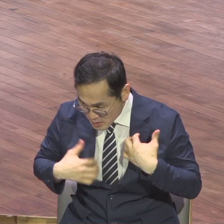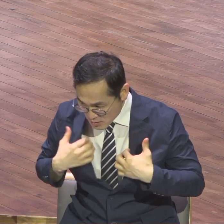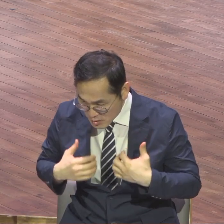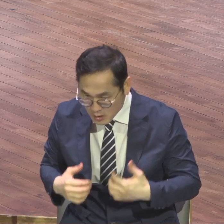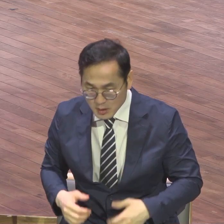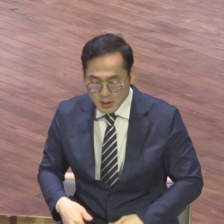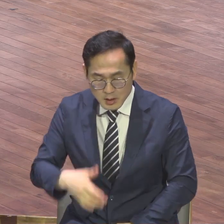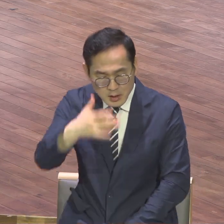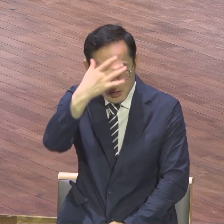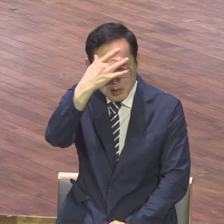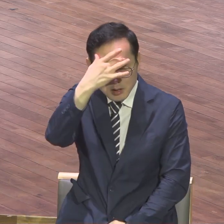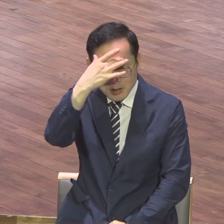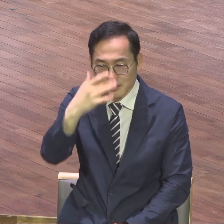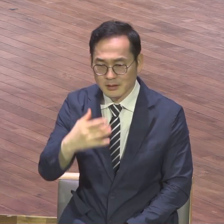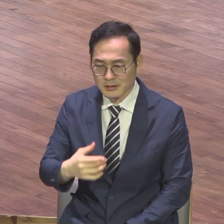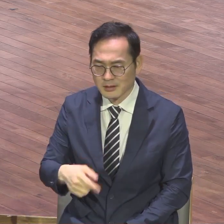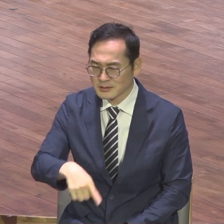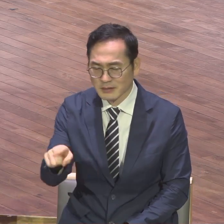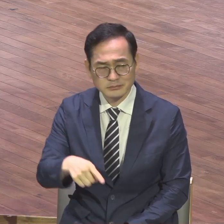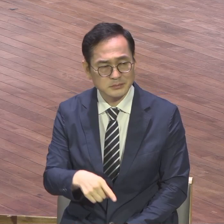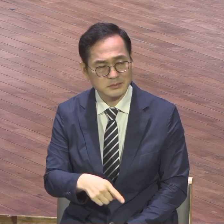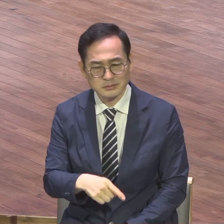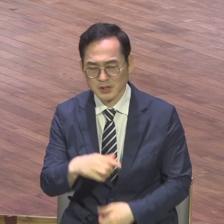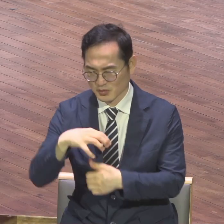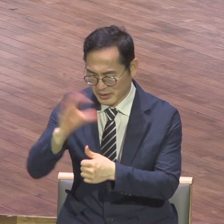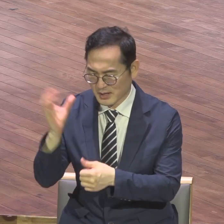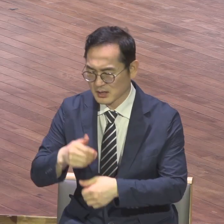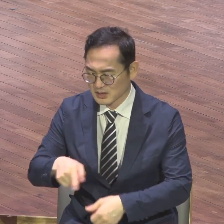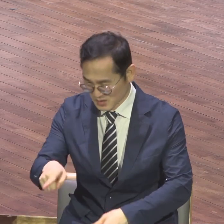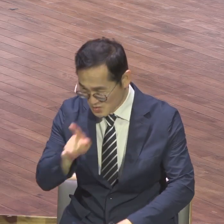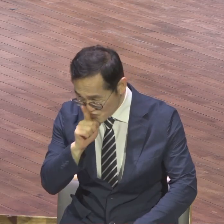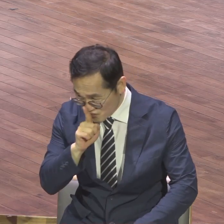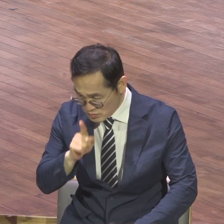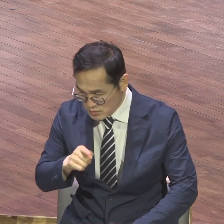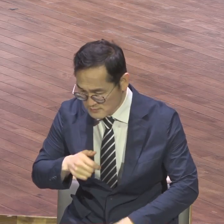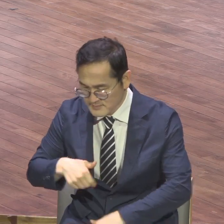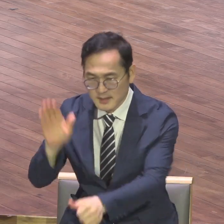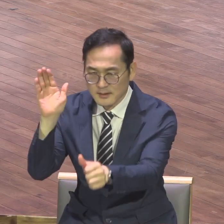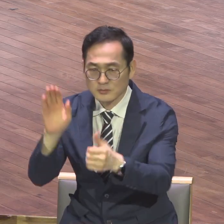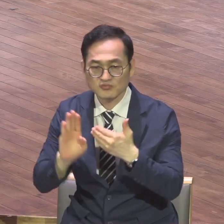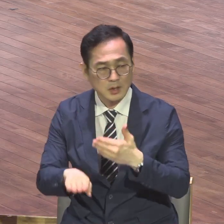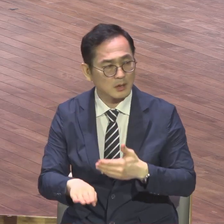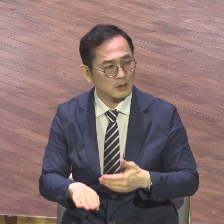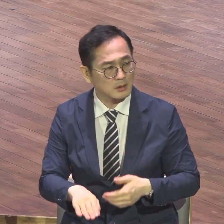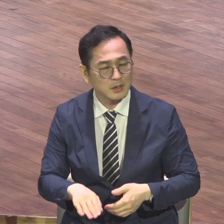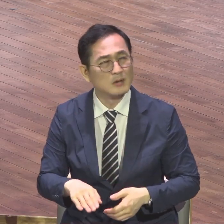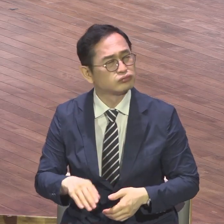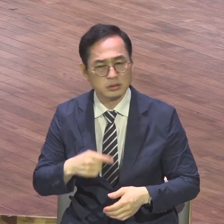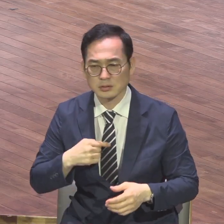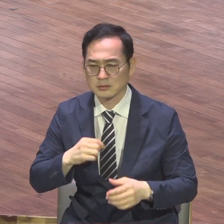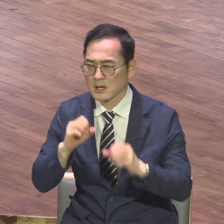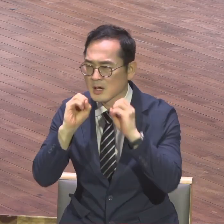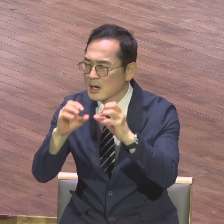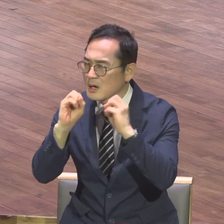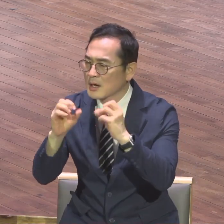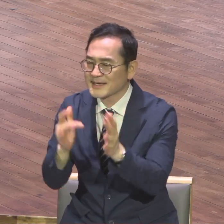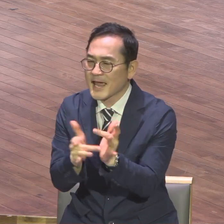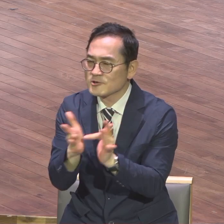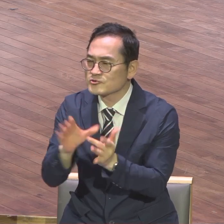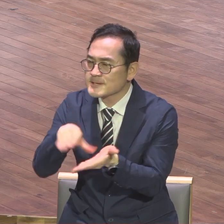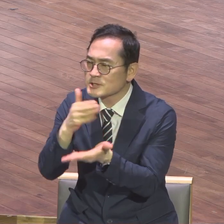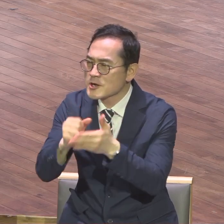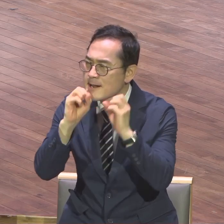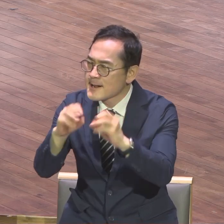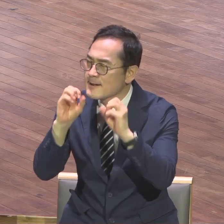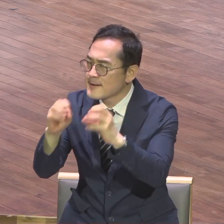그리고 나가자마자 날마다 성전에서 집에서 만나는 사람에게 예수가 그리스도라고